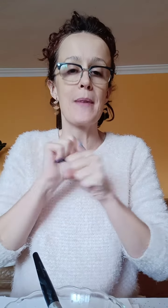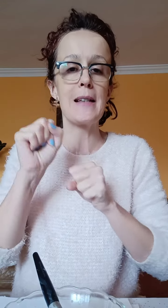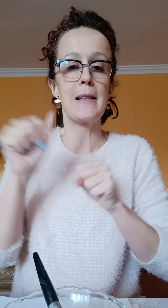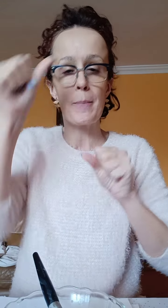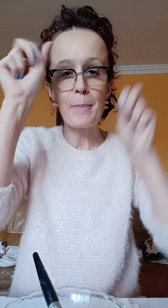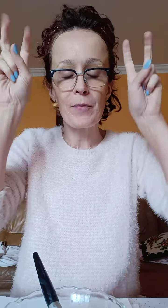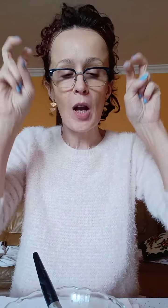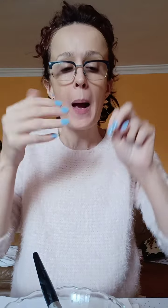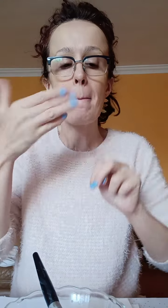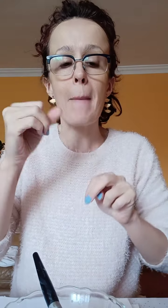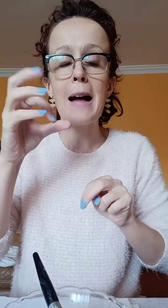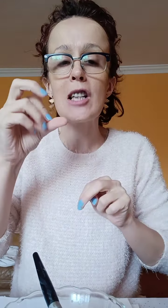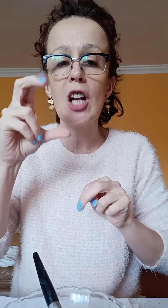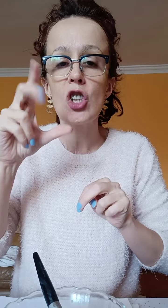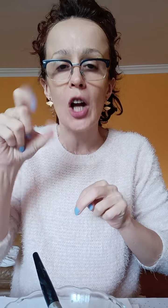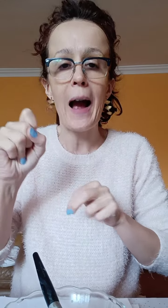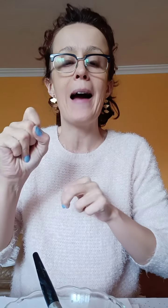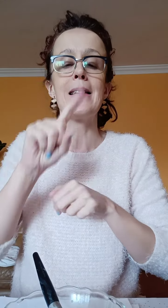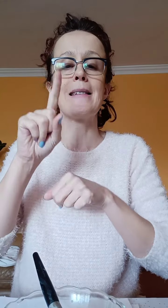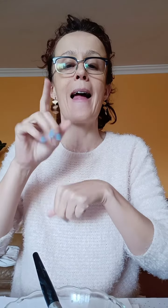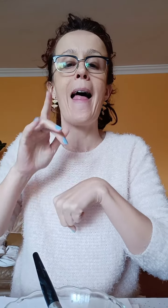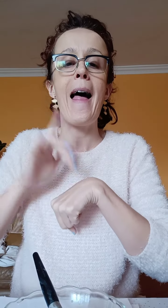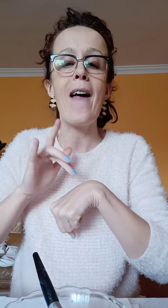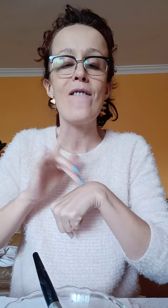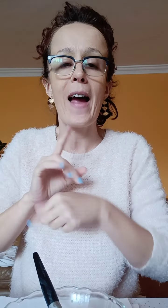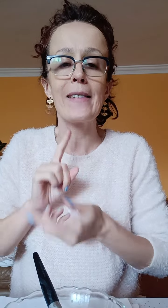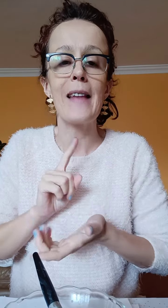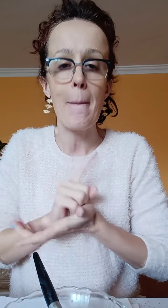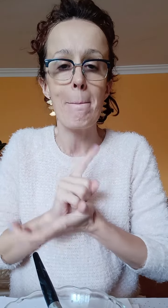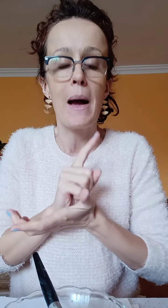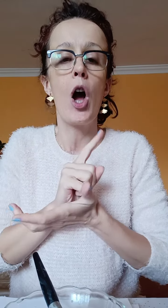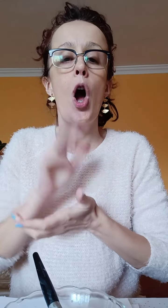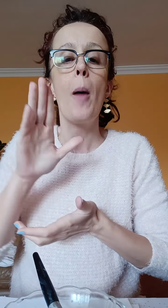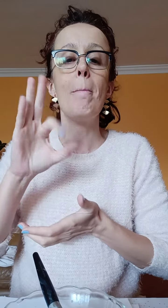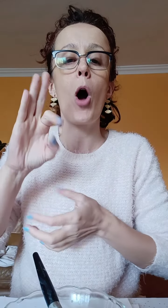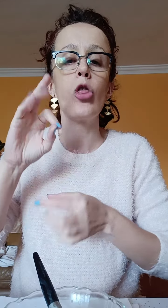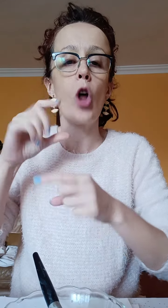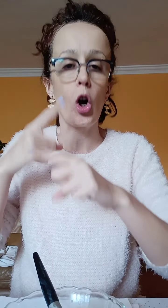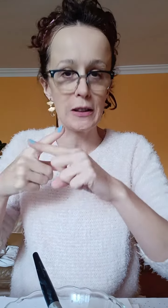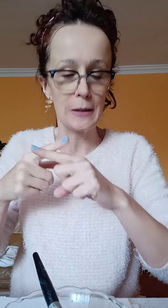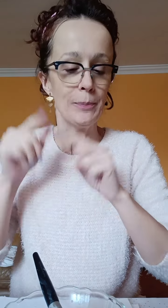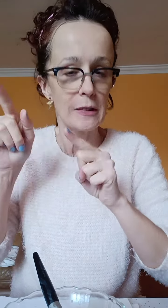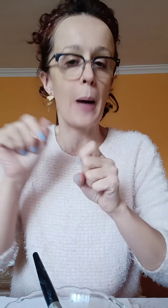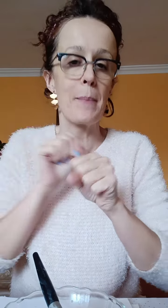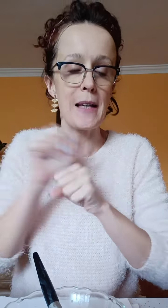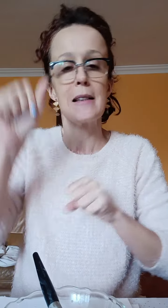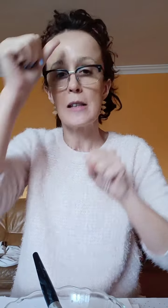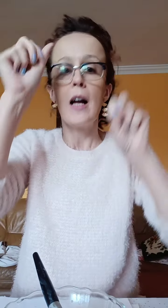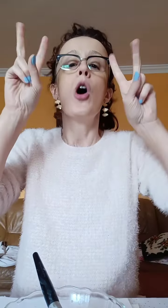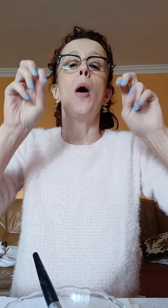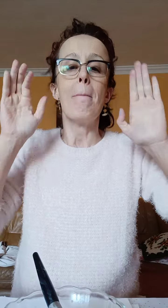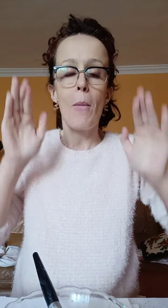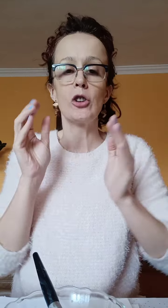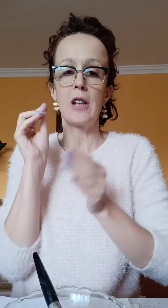jest maseczka z efektem Botox. Tam jest. Można